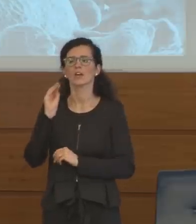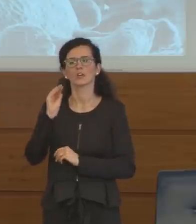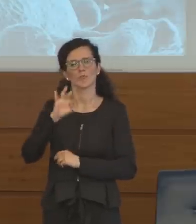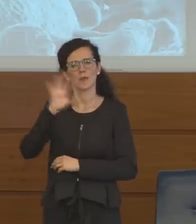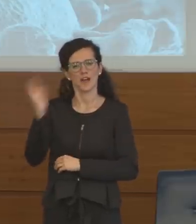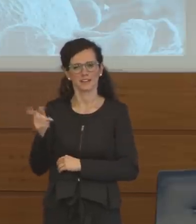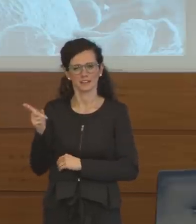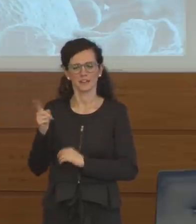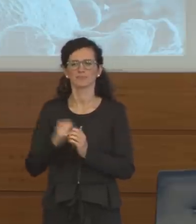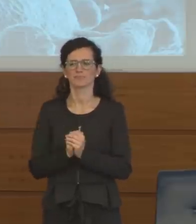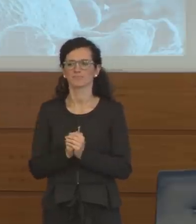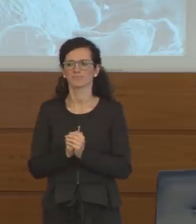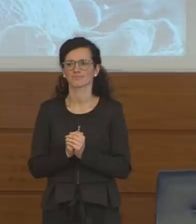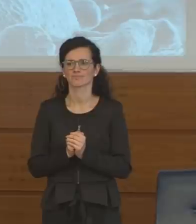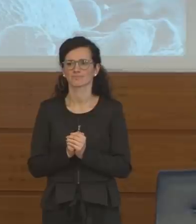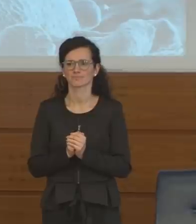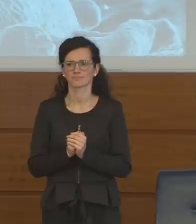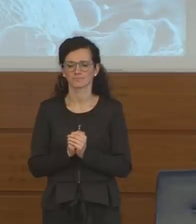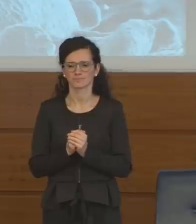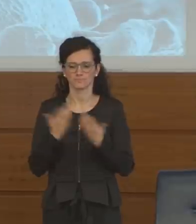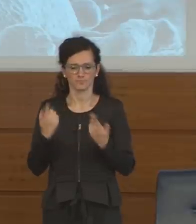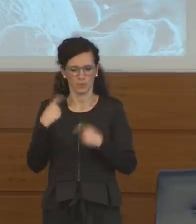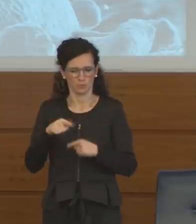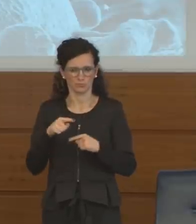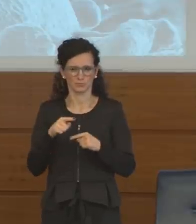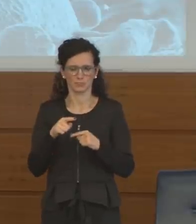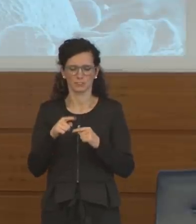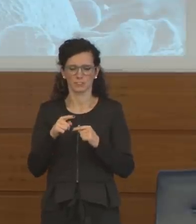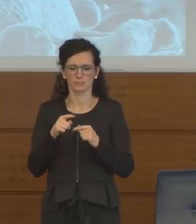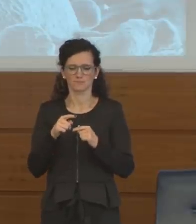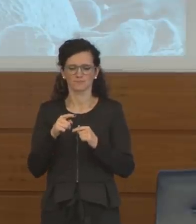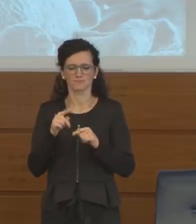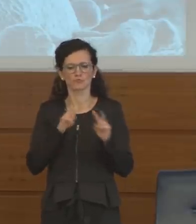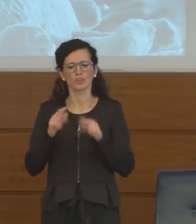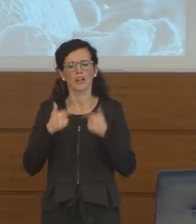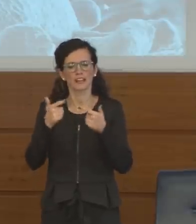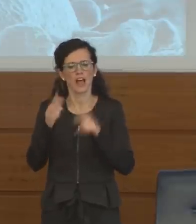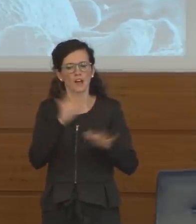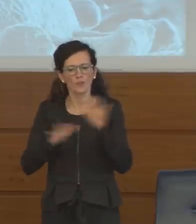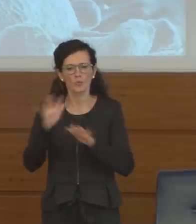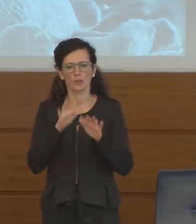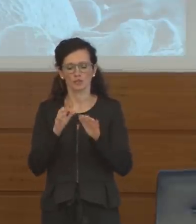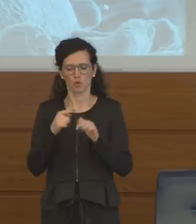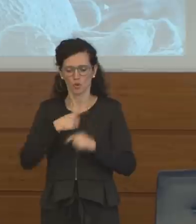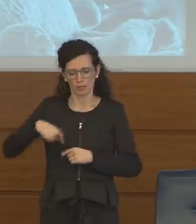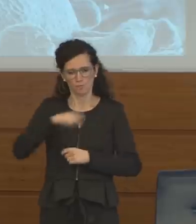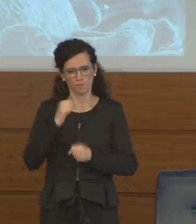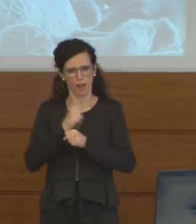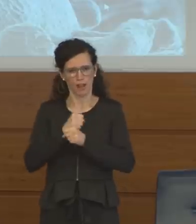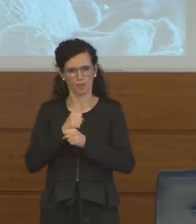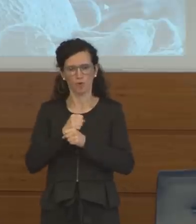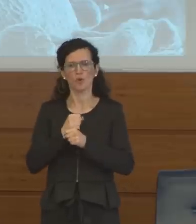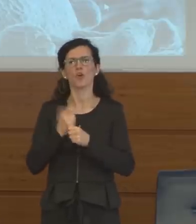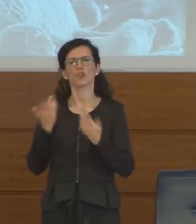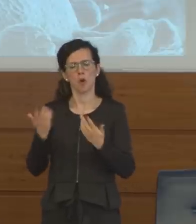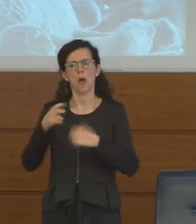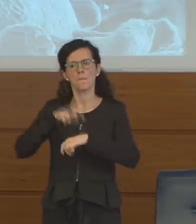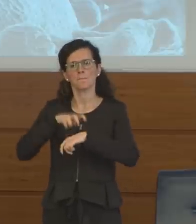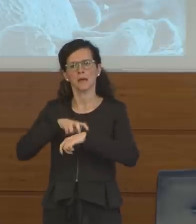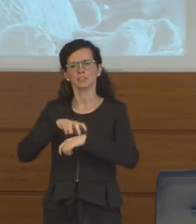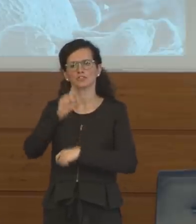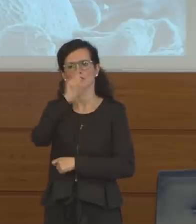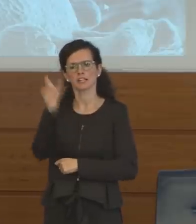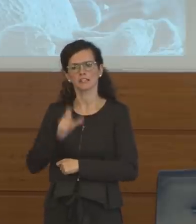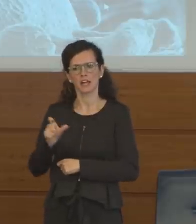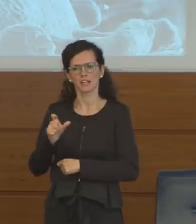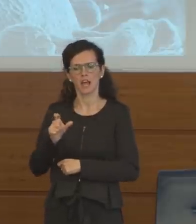Proprio in base a queste misure, se ce ne sono nuove, mi aggancio perché adesso i medici italiani, alcuni,